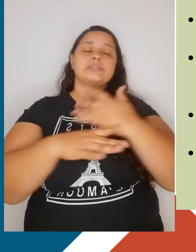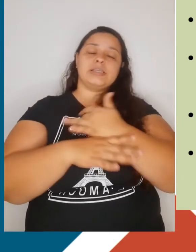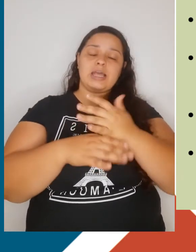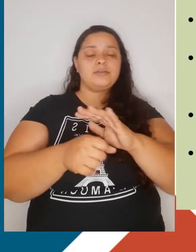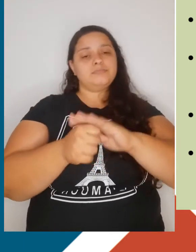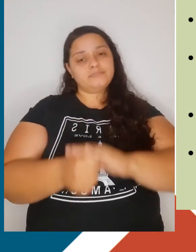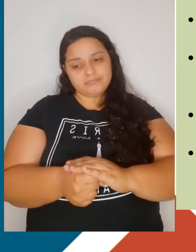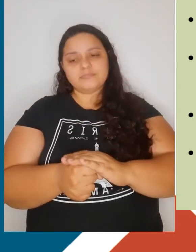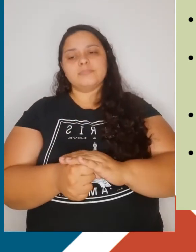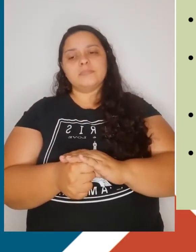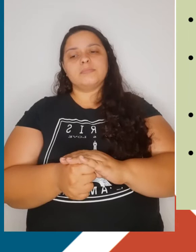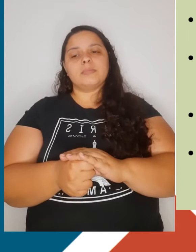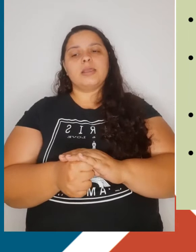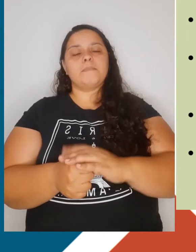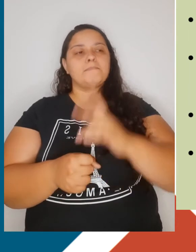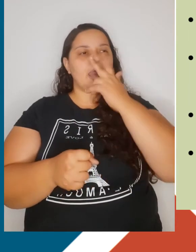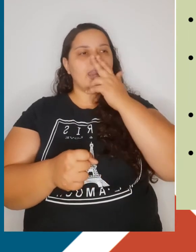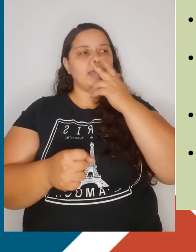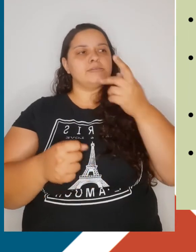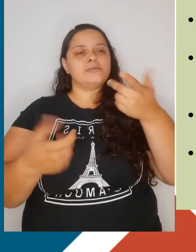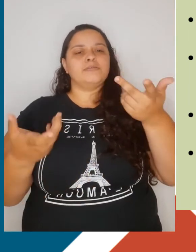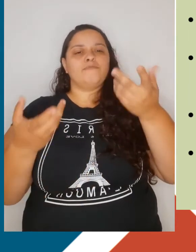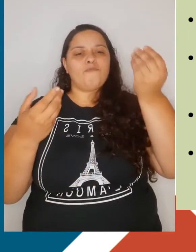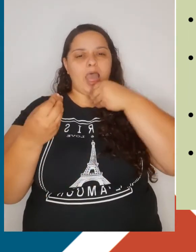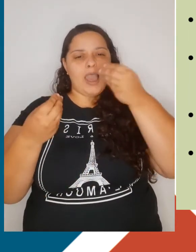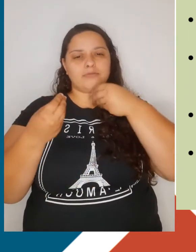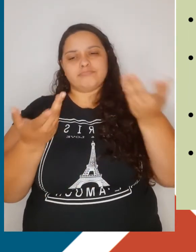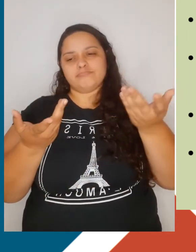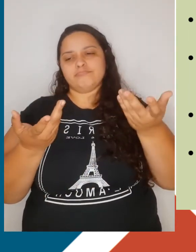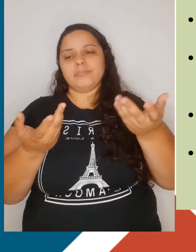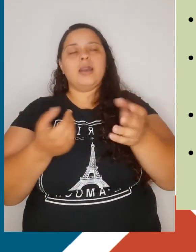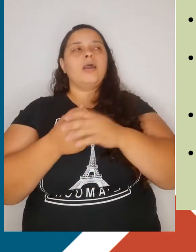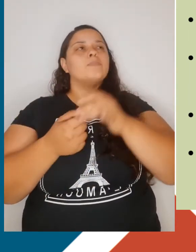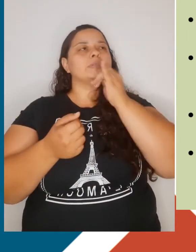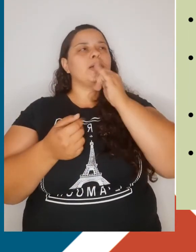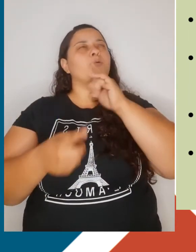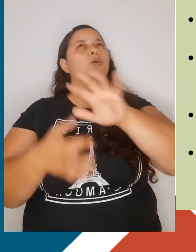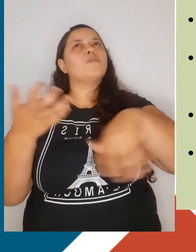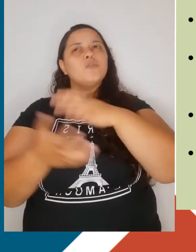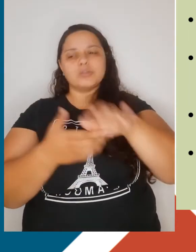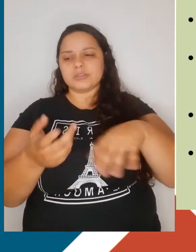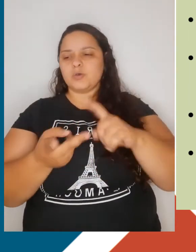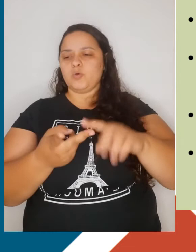relação entre a metrópole e a colônia ficasse ainda mais desestabilizada.